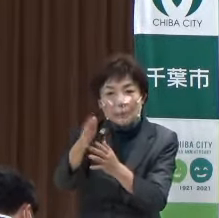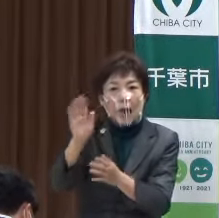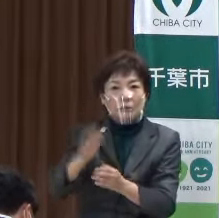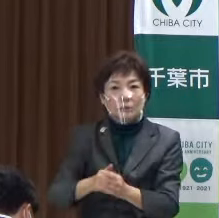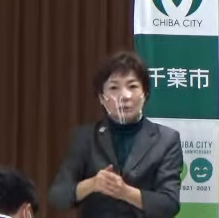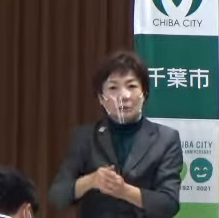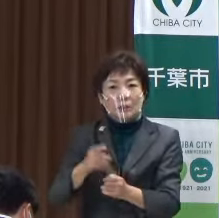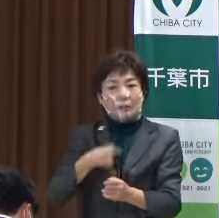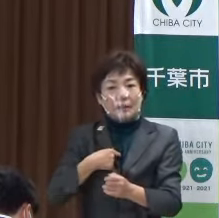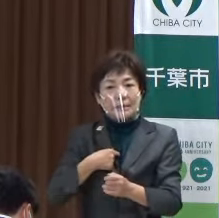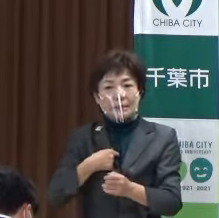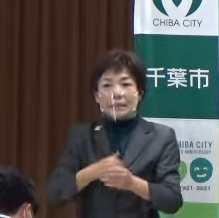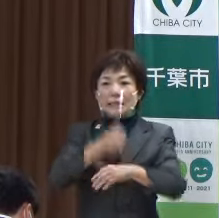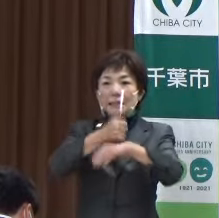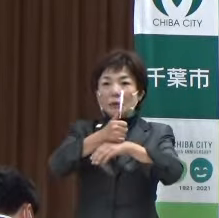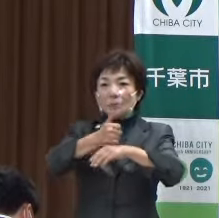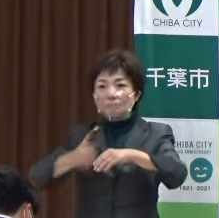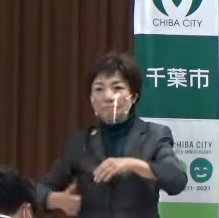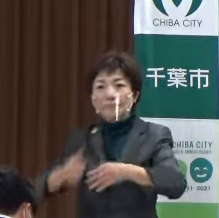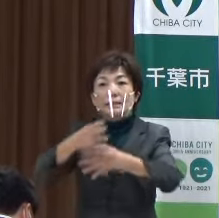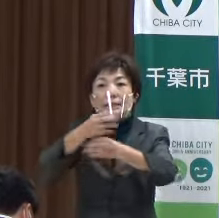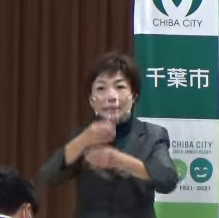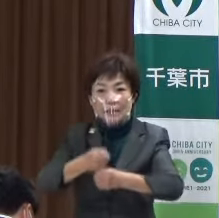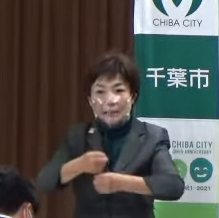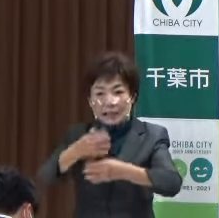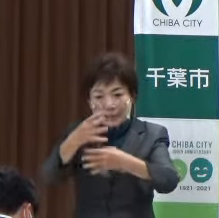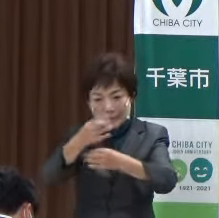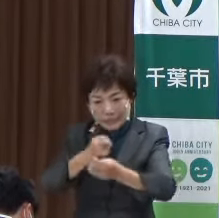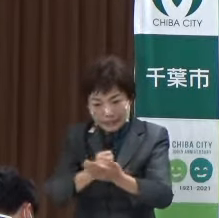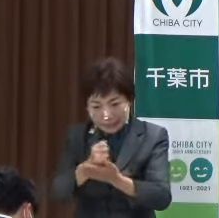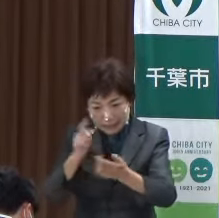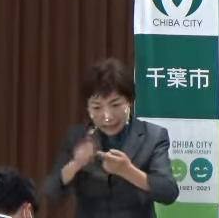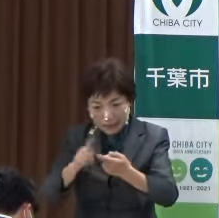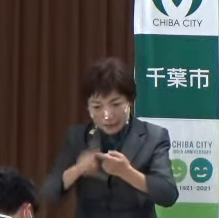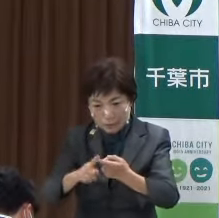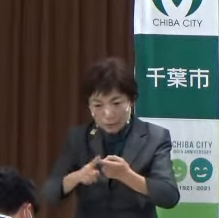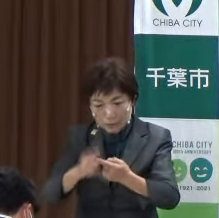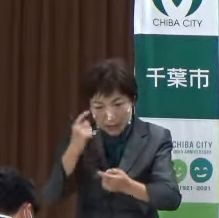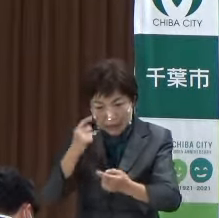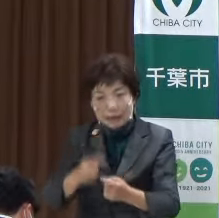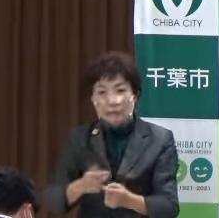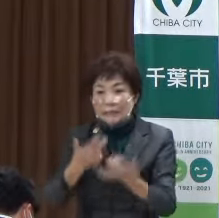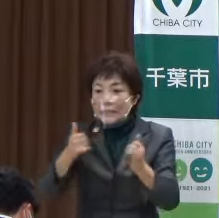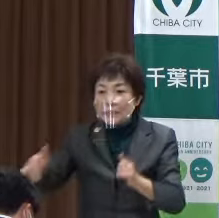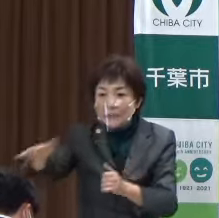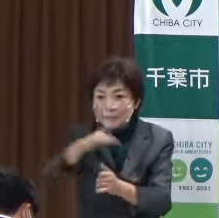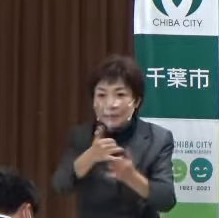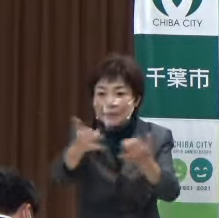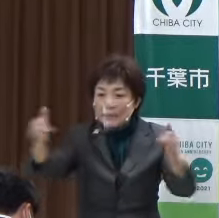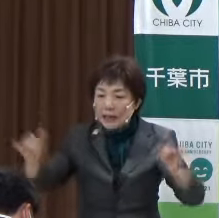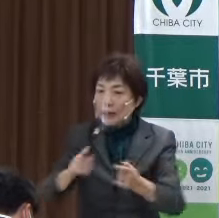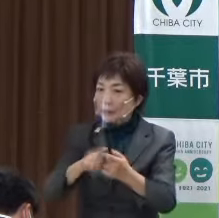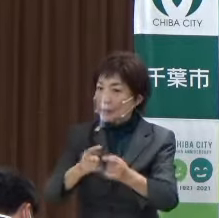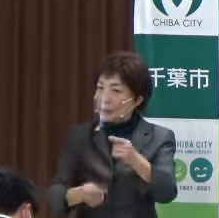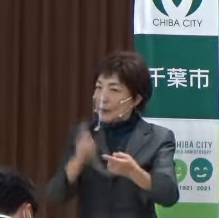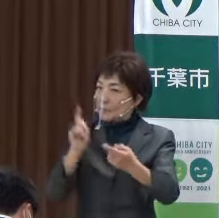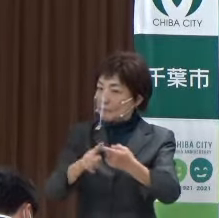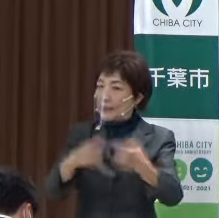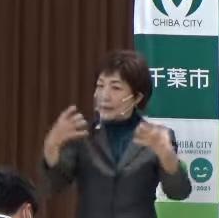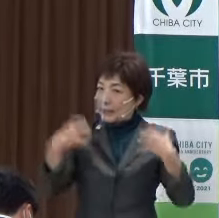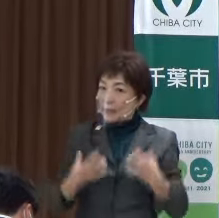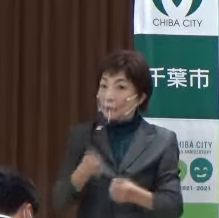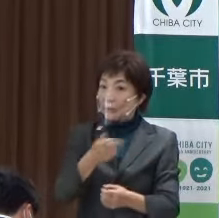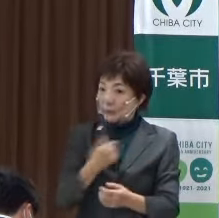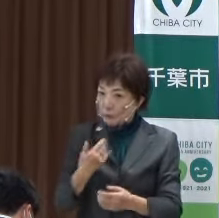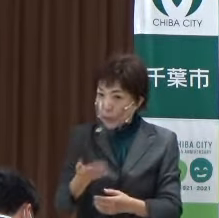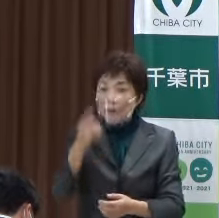自身の辞職時期が一番どの時期が市民にとって、社会にとって一番責任を持て